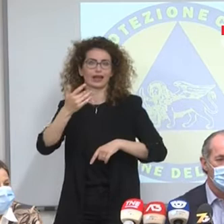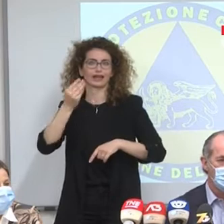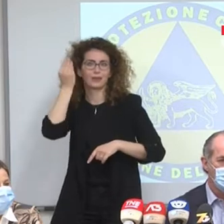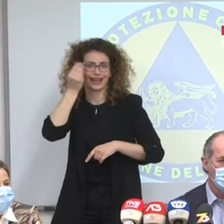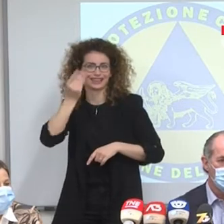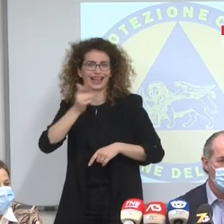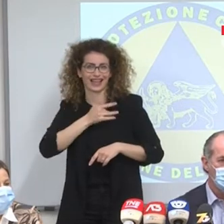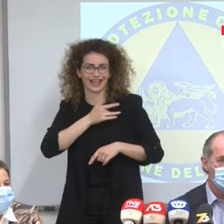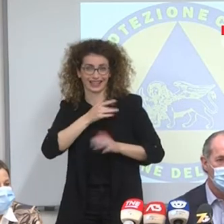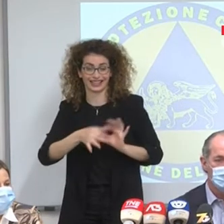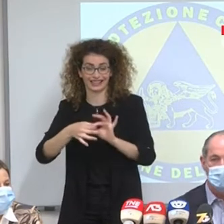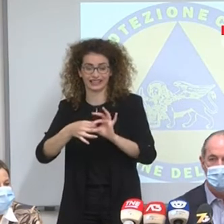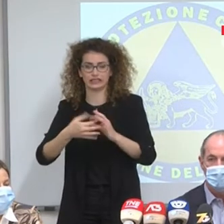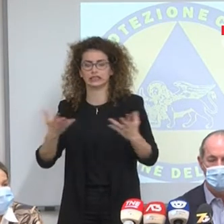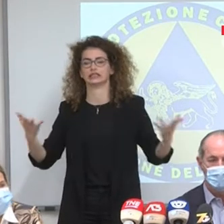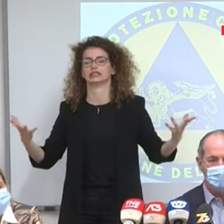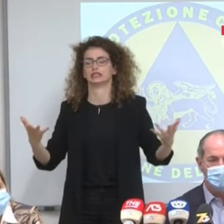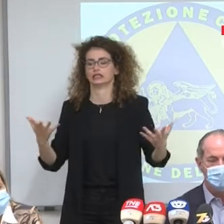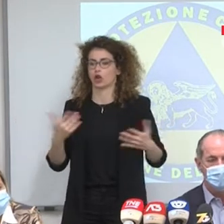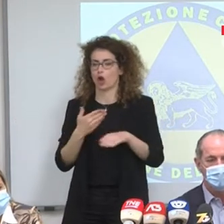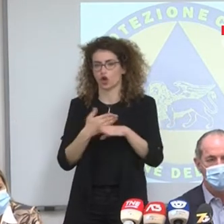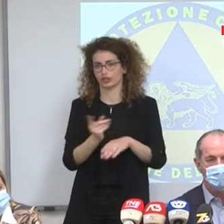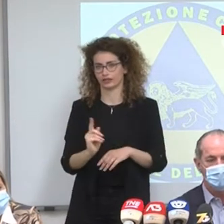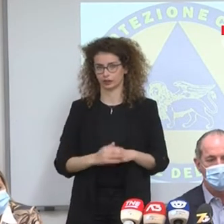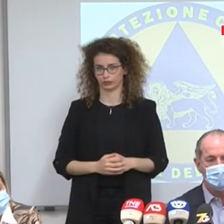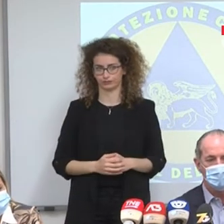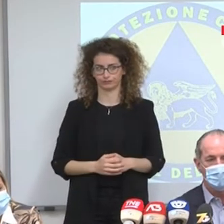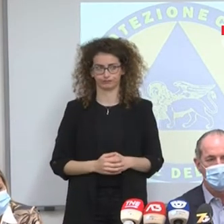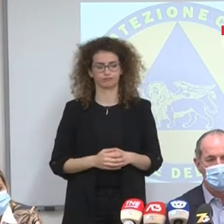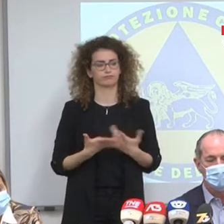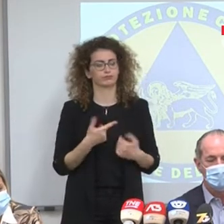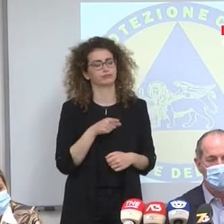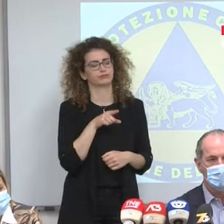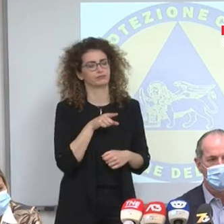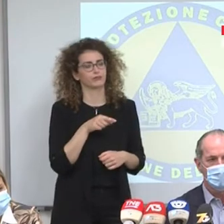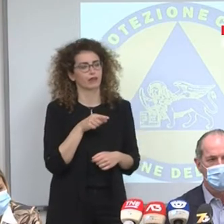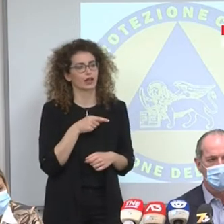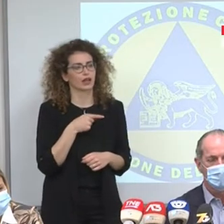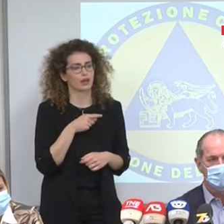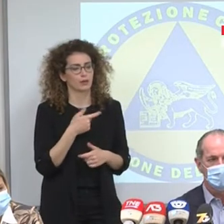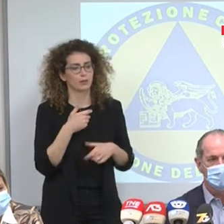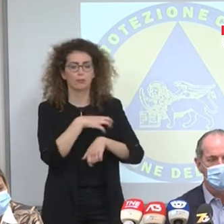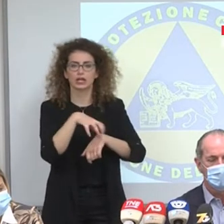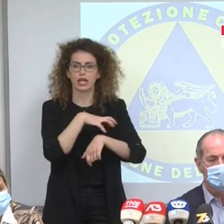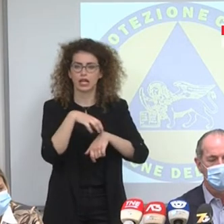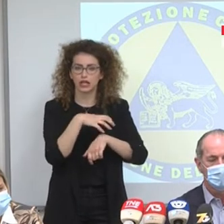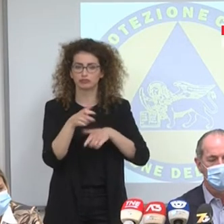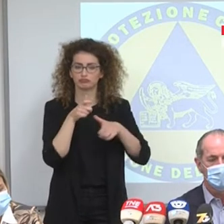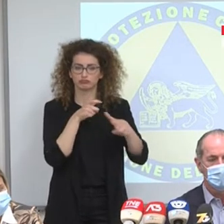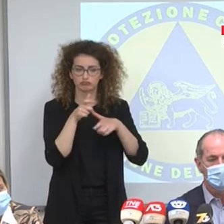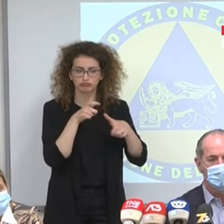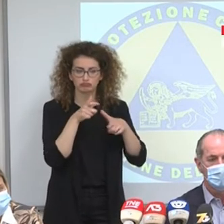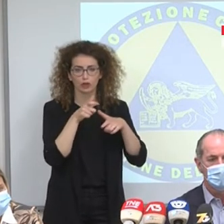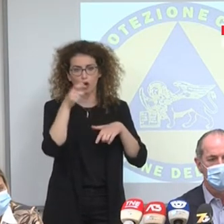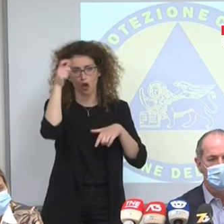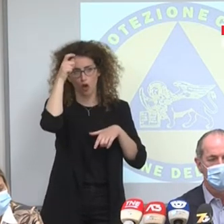ne prendo atto, ma non lo condivido. Ecco, senta, ma nelle interlocuzioni con i ministri, insomma, con i rappresentanti del